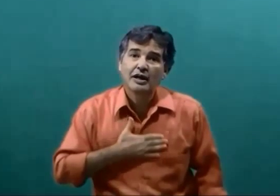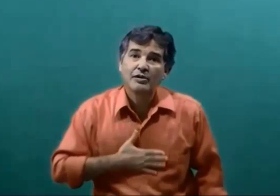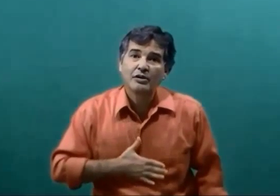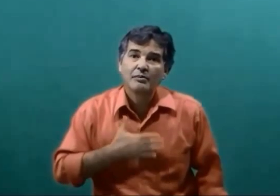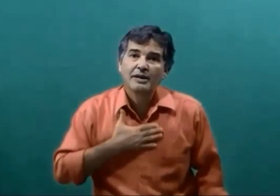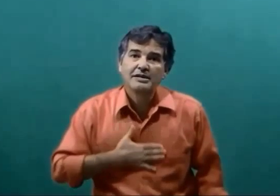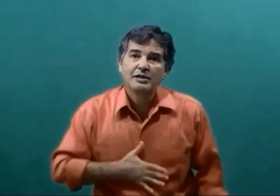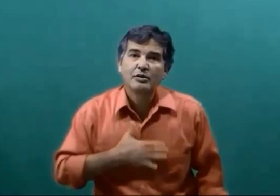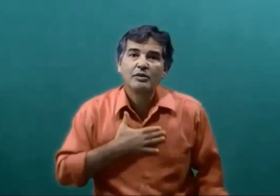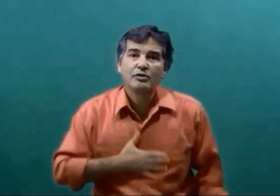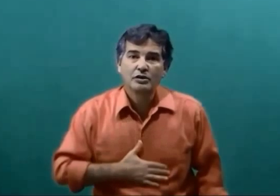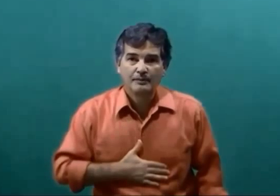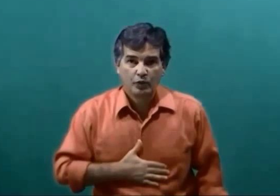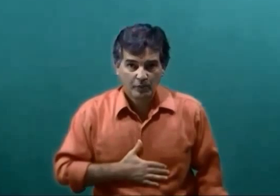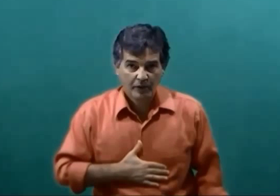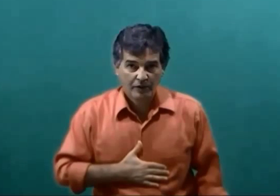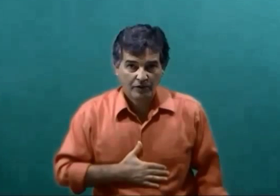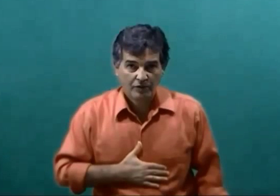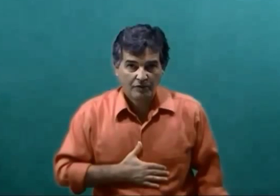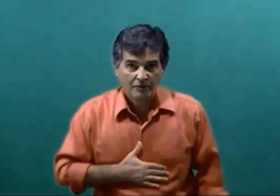dicionário passando a mão no peito.